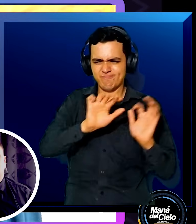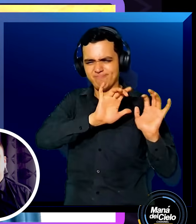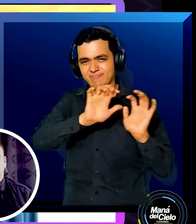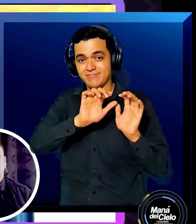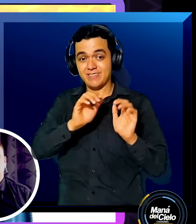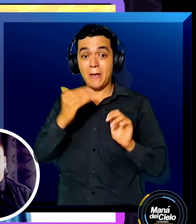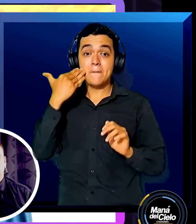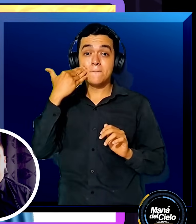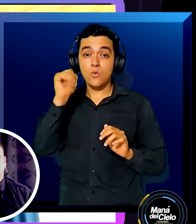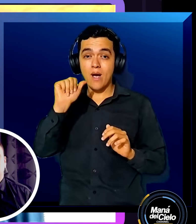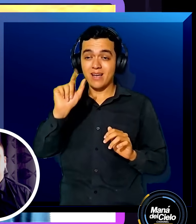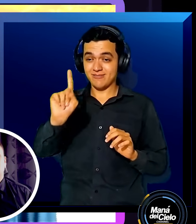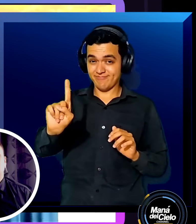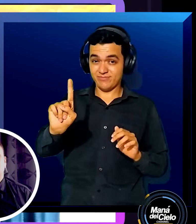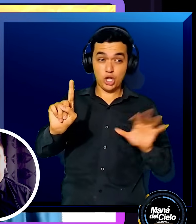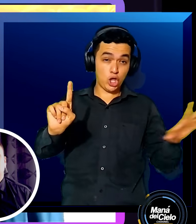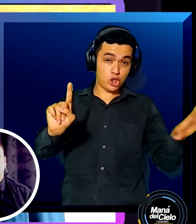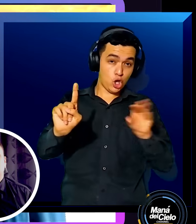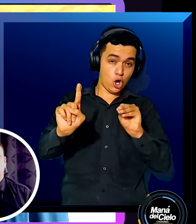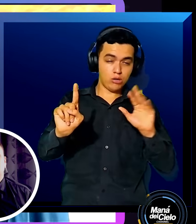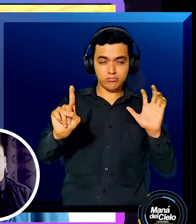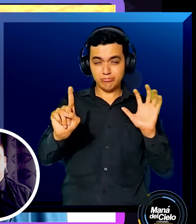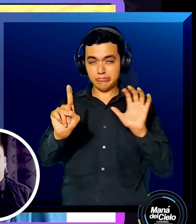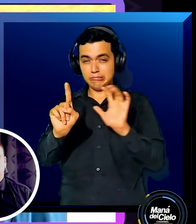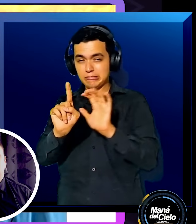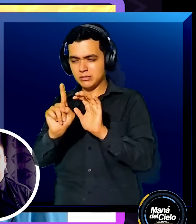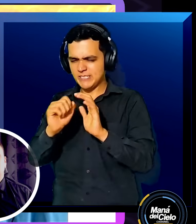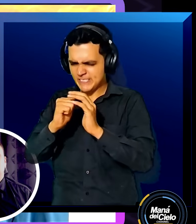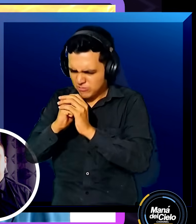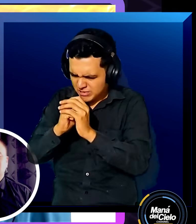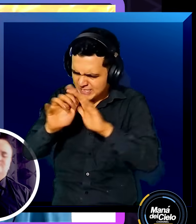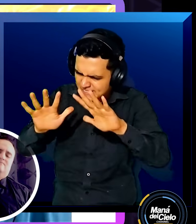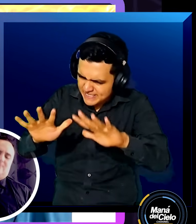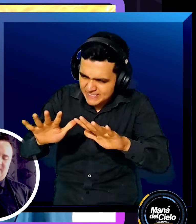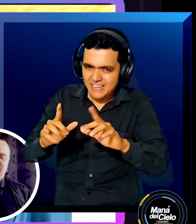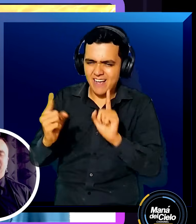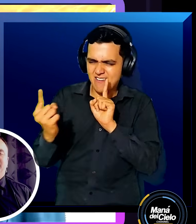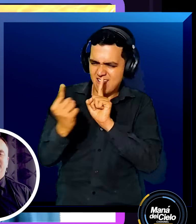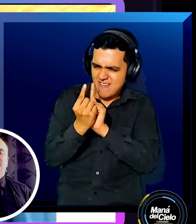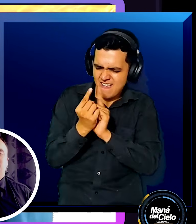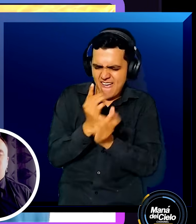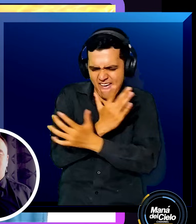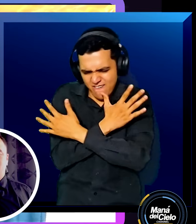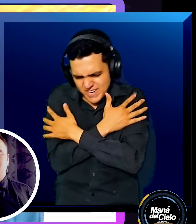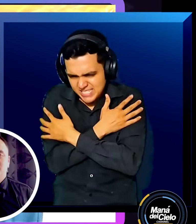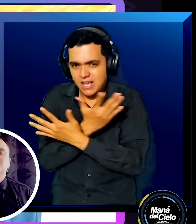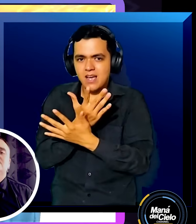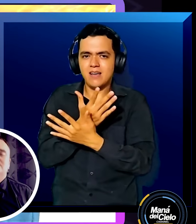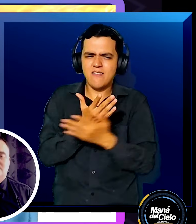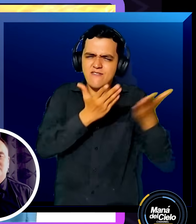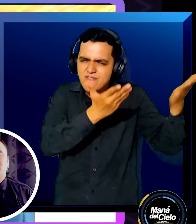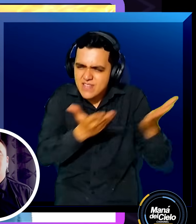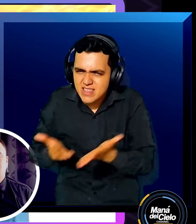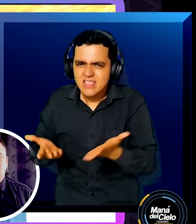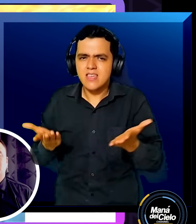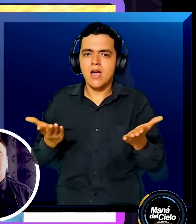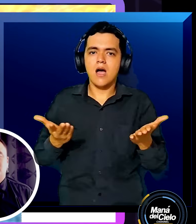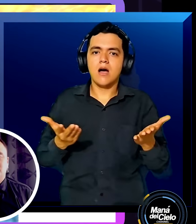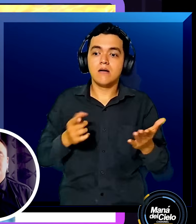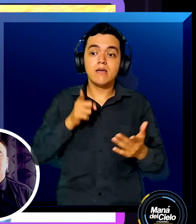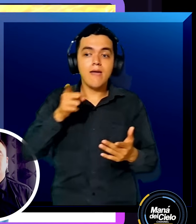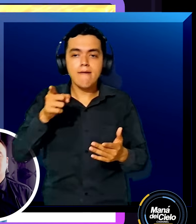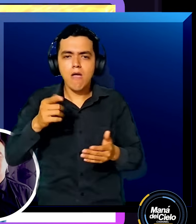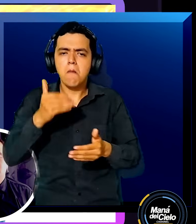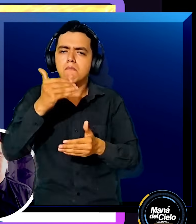antes de los cultos se reúnan un grupito. Eso lo estamos haciendo en la iglesia que pastoreamos. Antes del culto, 30 minutos, un grupo